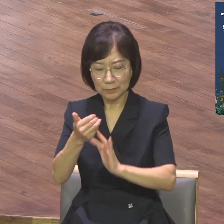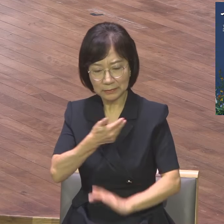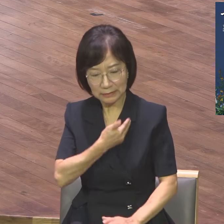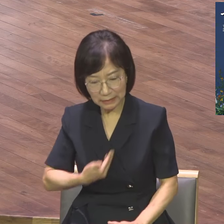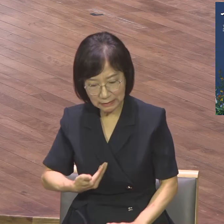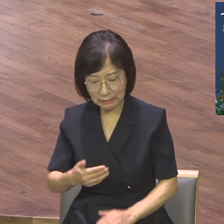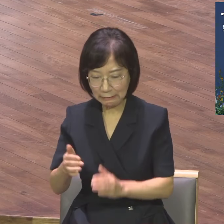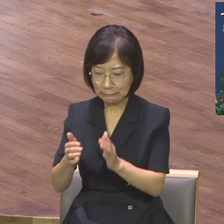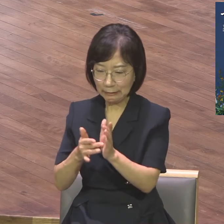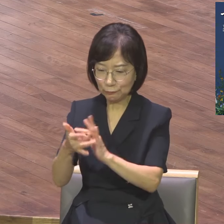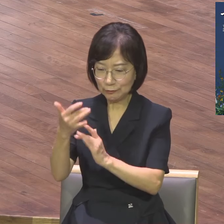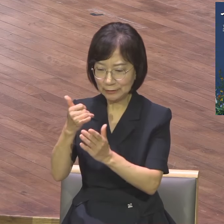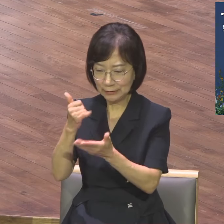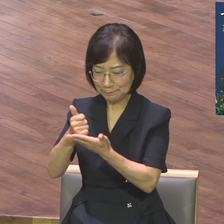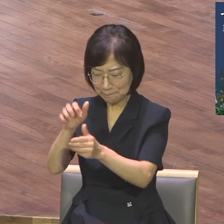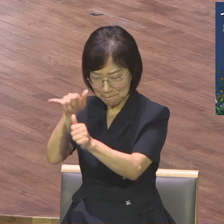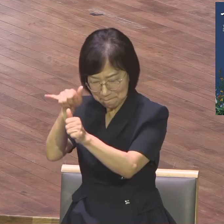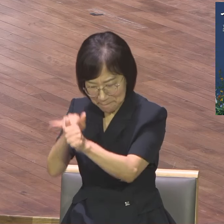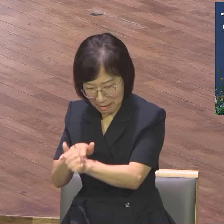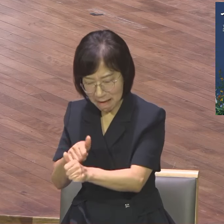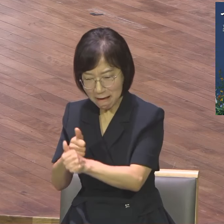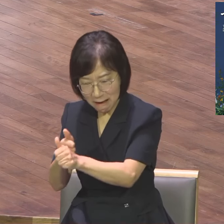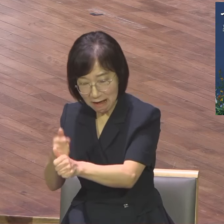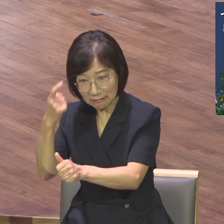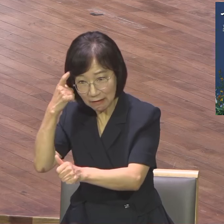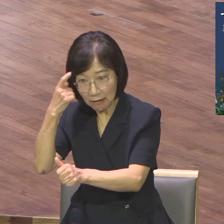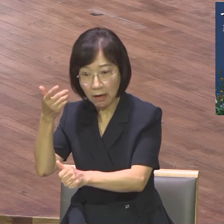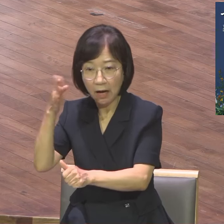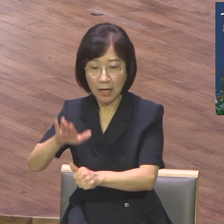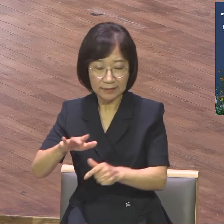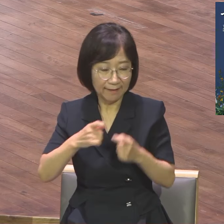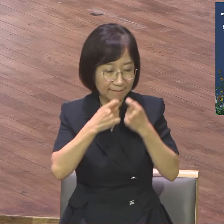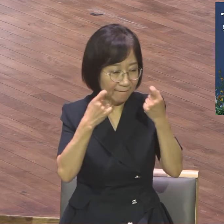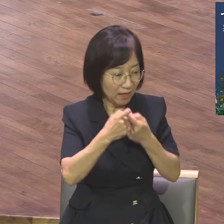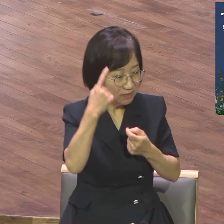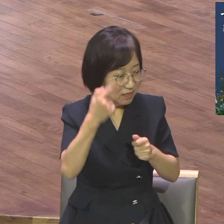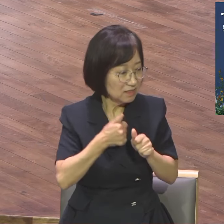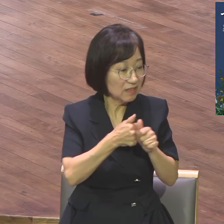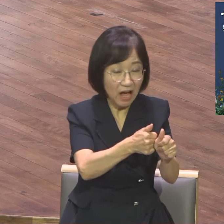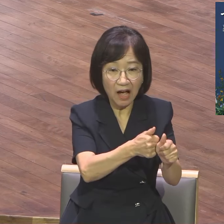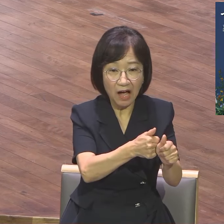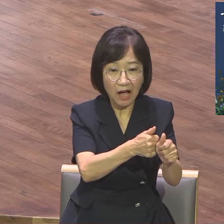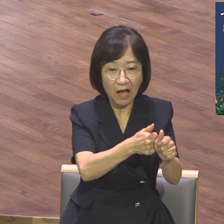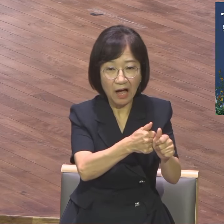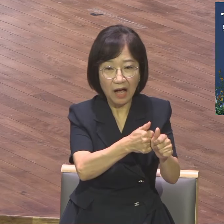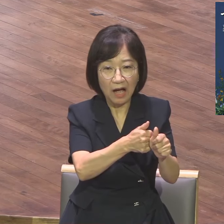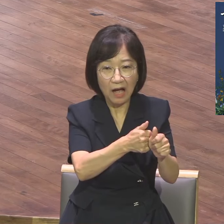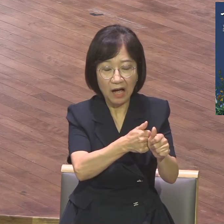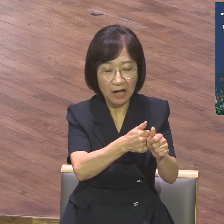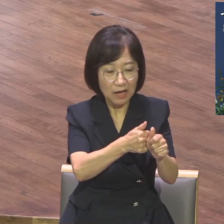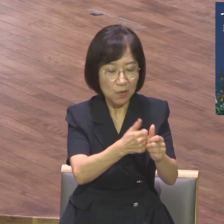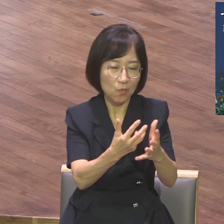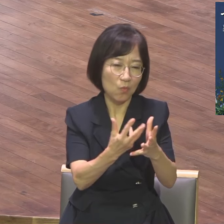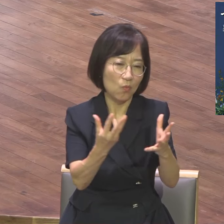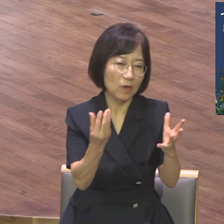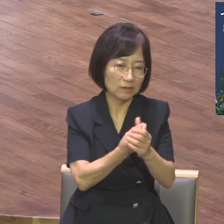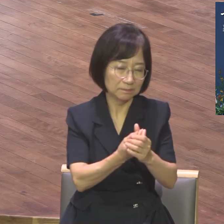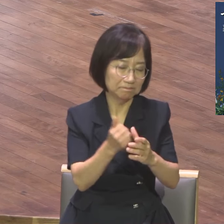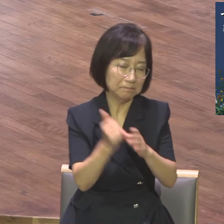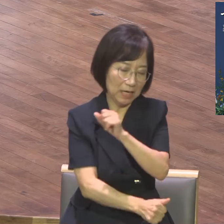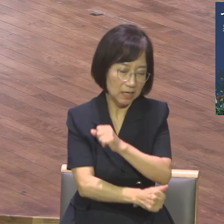했는데 자기 중심적인 삶이지요. 자기 결단이지요. 자기 중심적인 삶. 이게